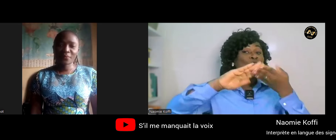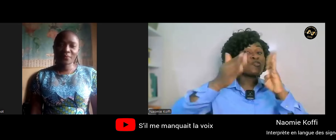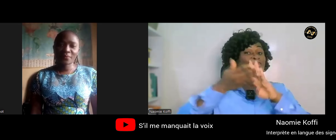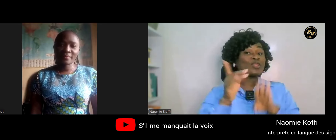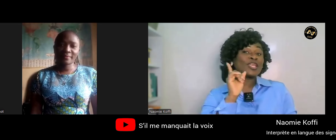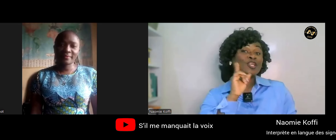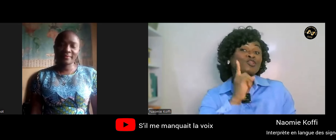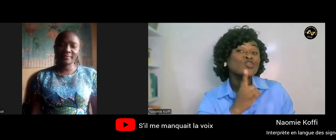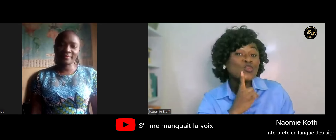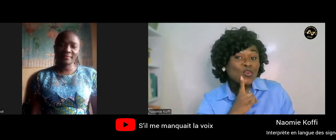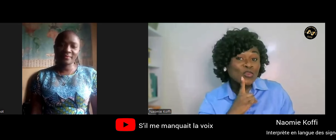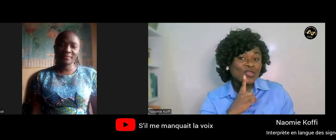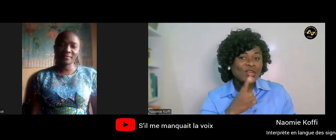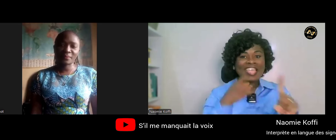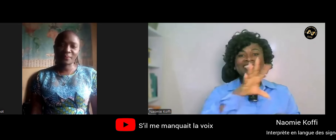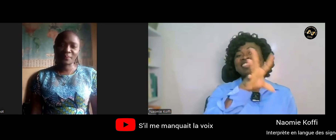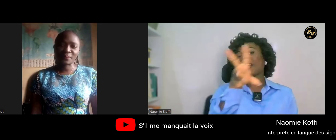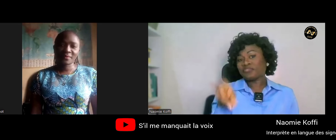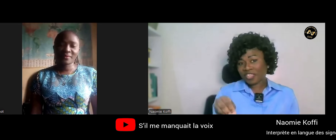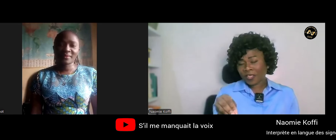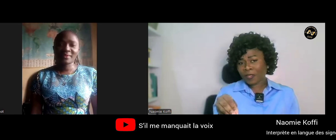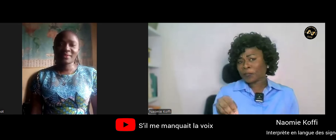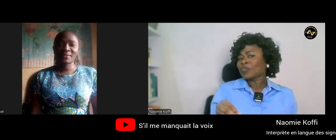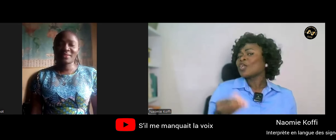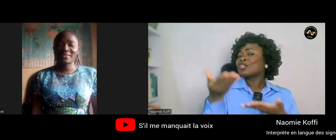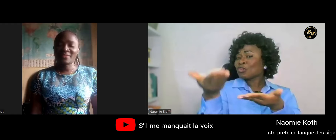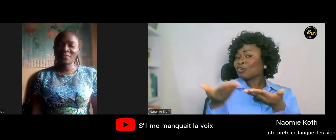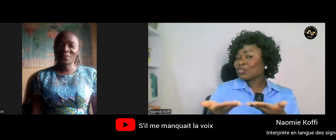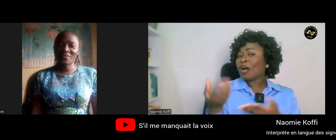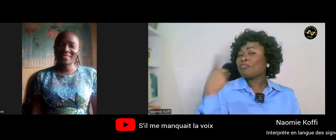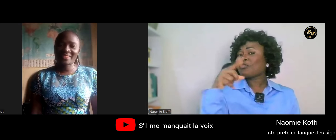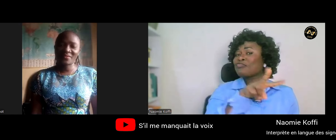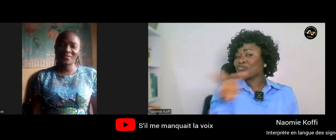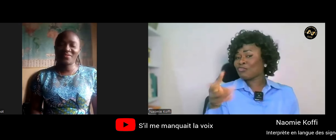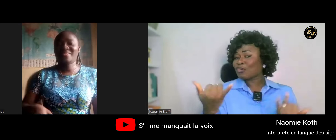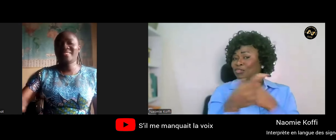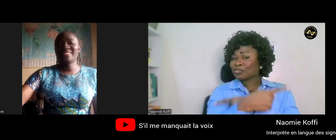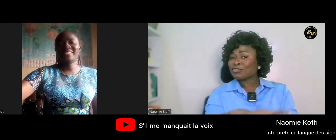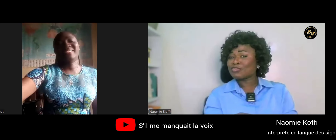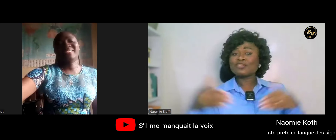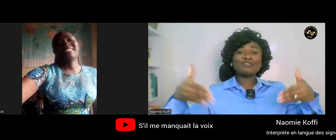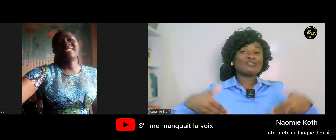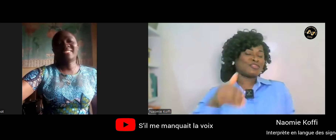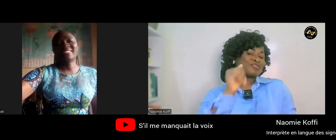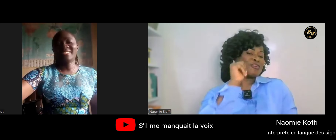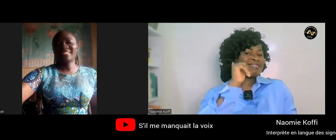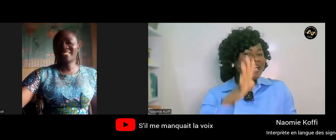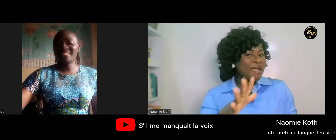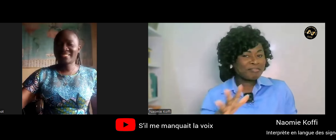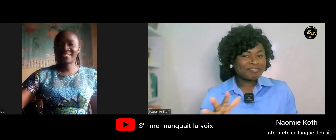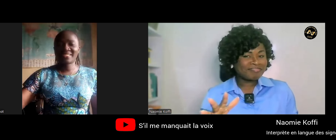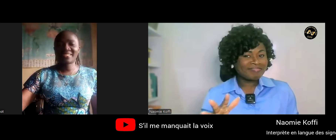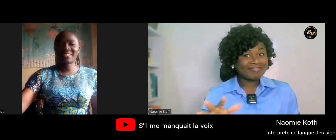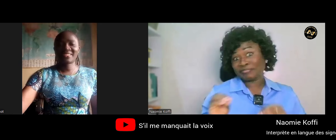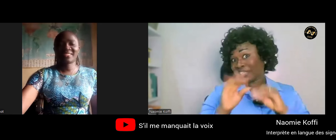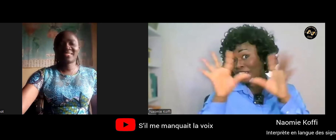la communauté sourde d'Afrique. Je reçois pour vous aujourd'hui une jeune